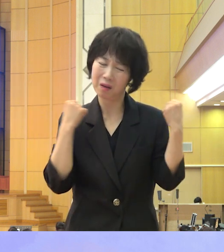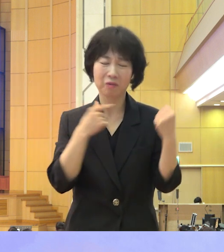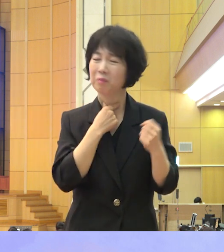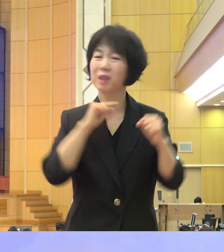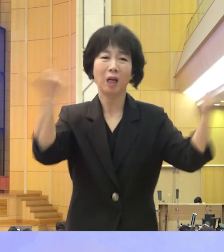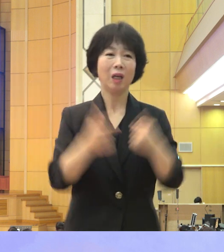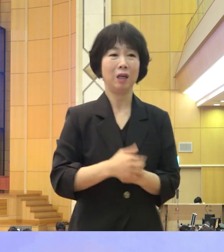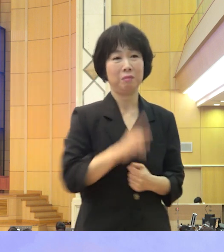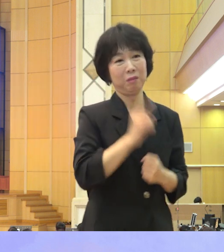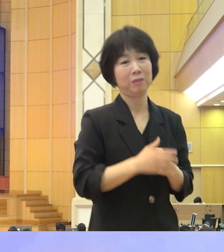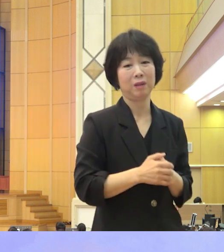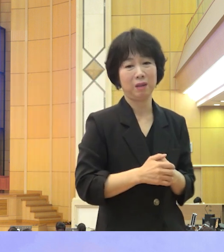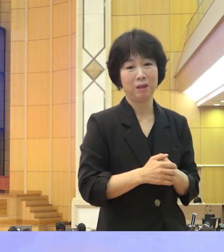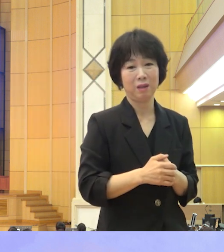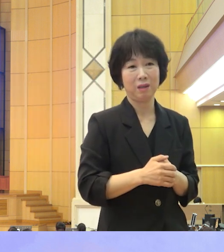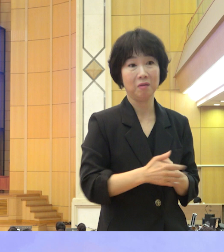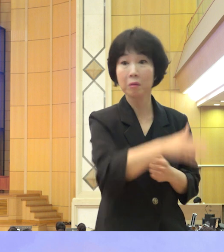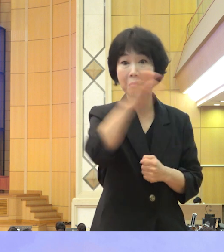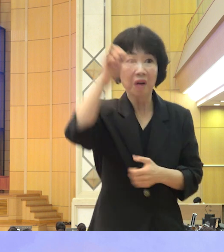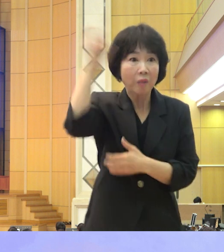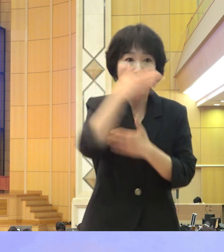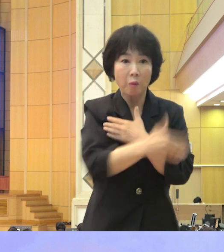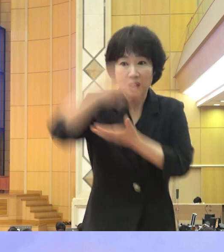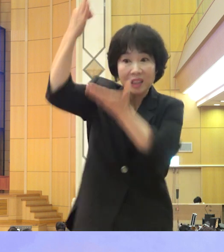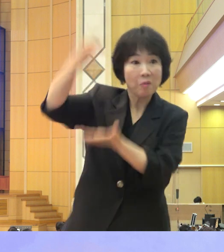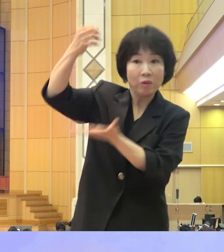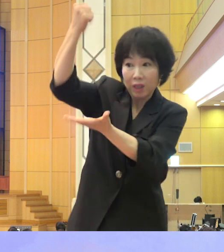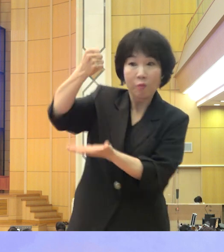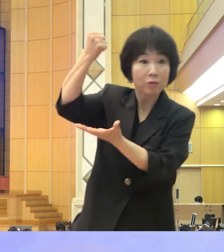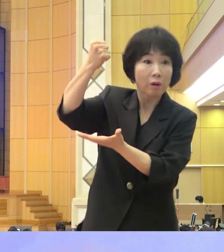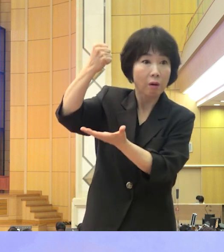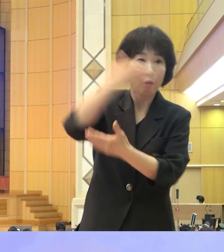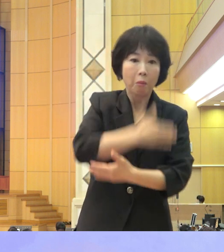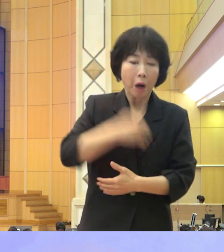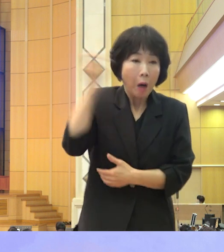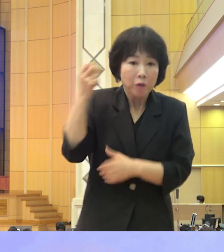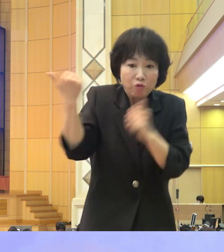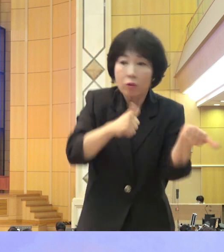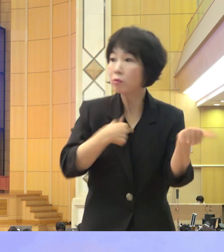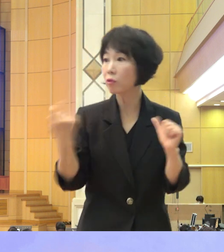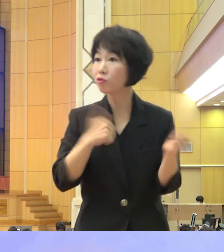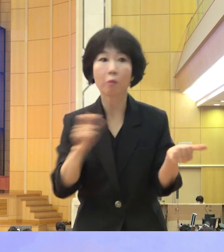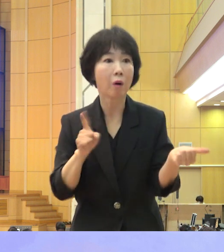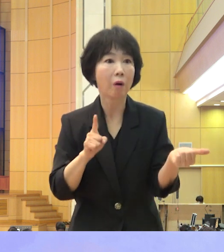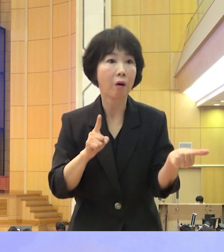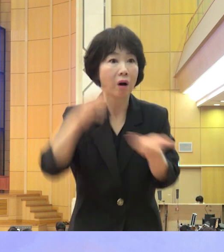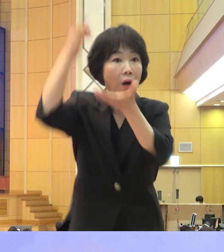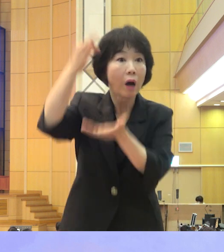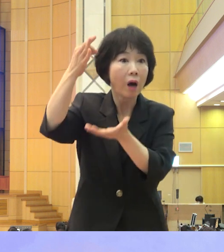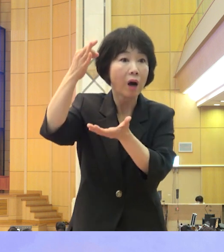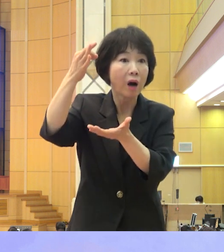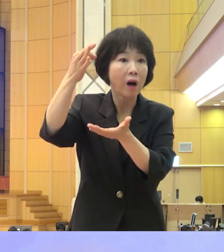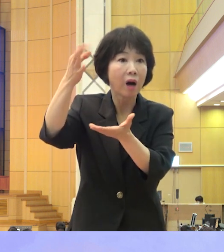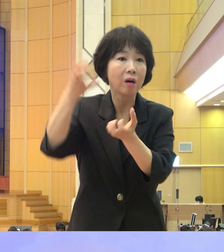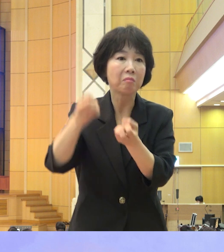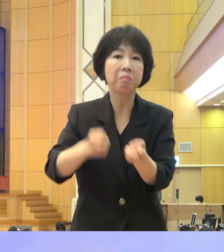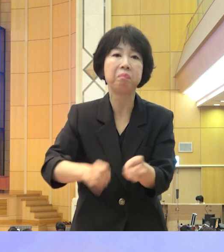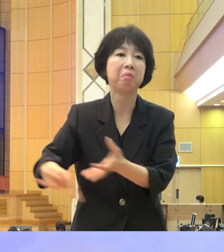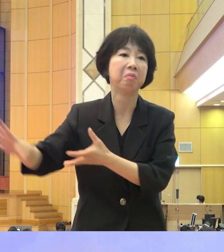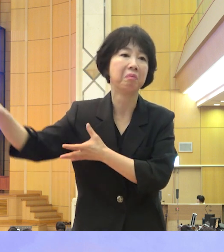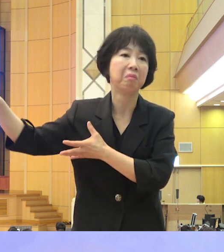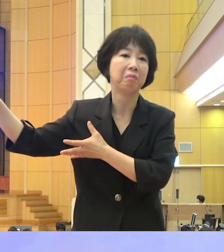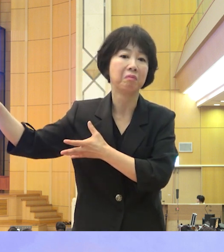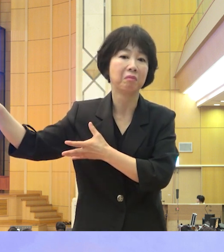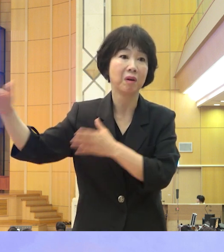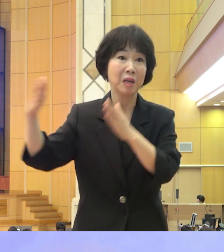보세요. 죽을 때 무슨 뭘 원할 게 있습니까? 무슨 3천만 원짜리 코트 원할 거